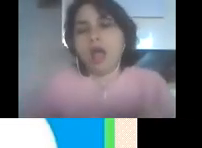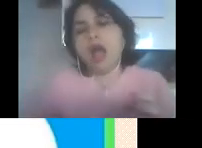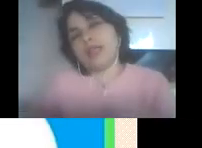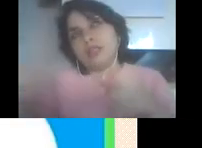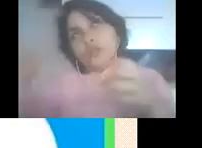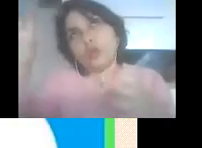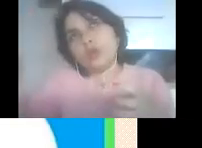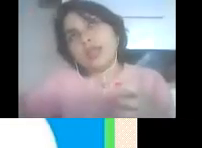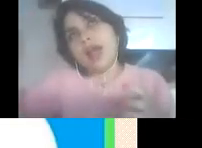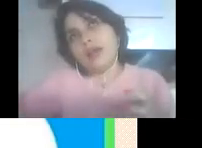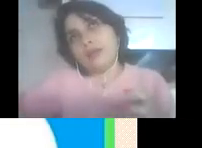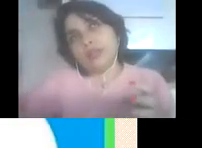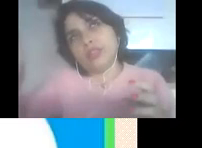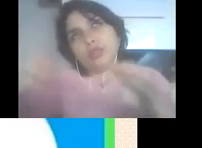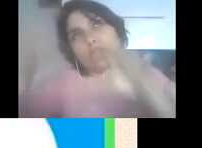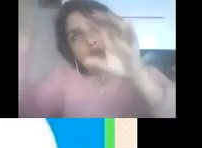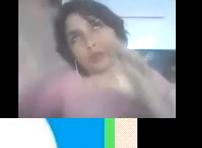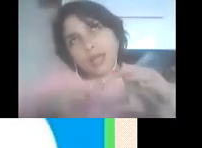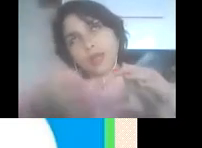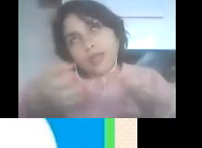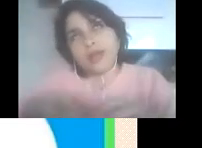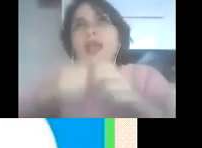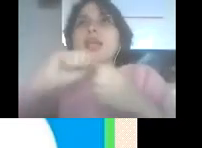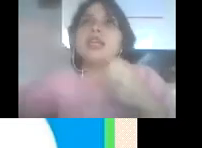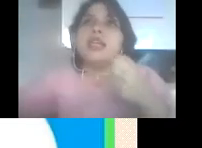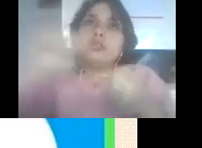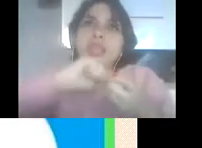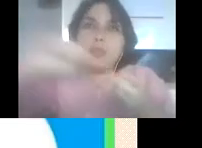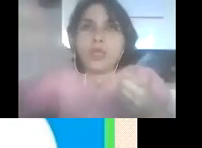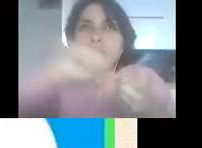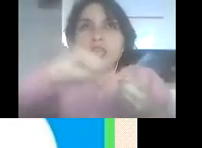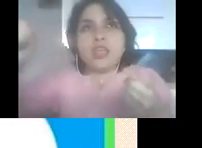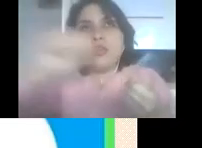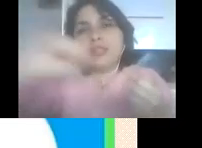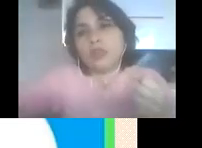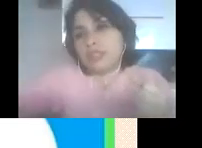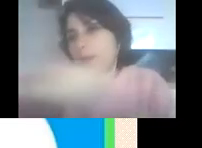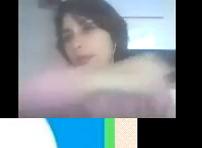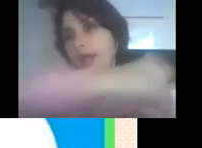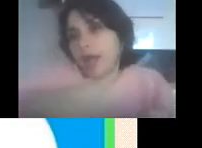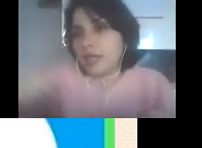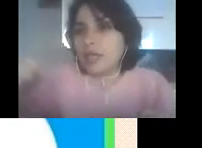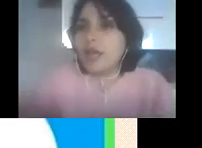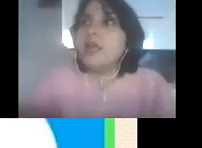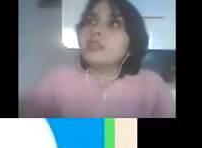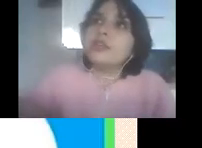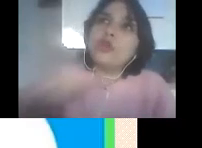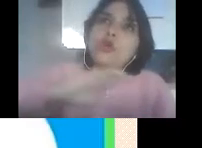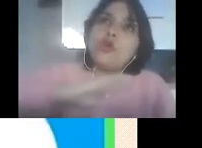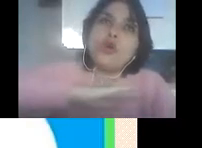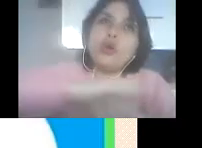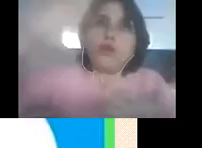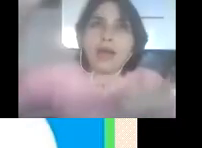naturaleza. Ahora, si yo tomo ese árbol, ¿cierto? Que corté la madera y lo cepillo así con esas máquinas,